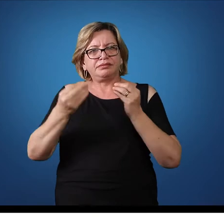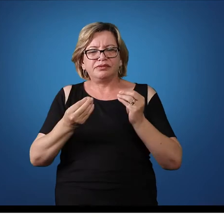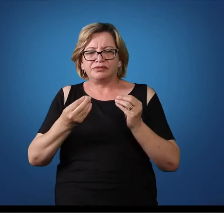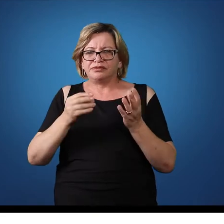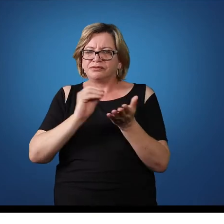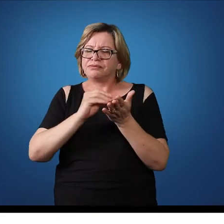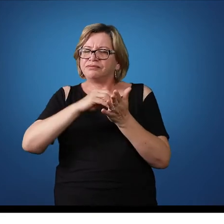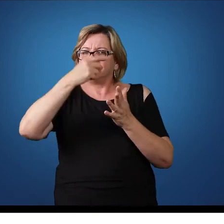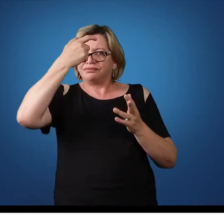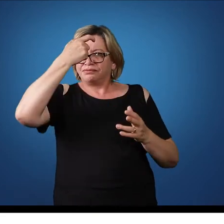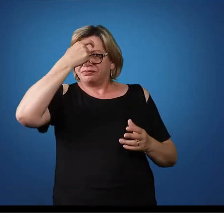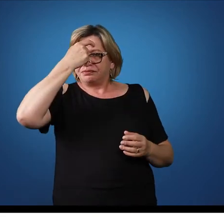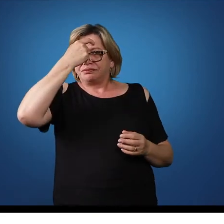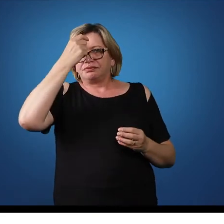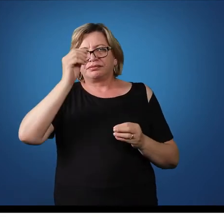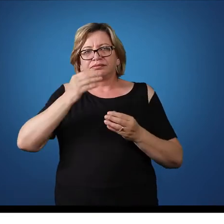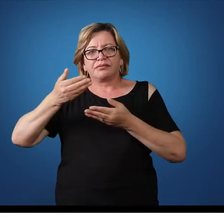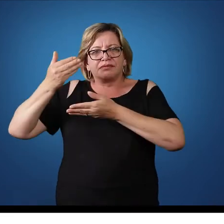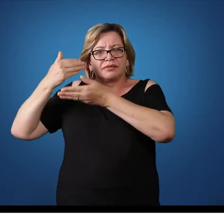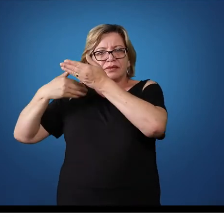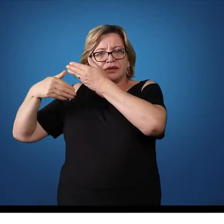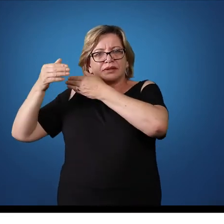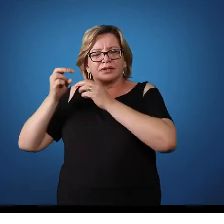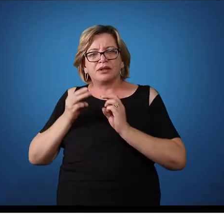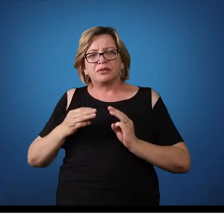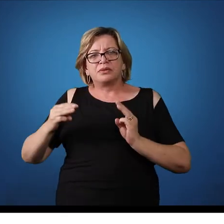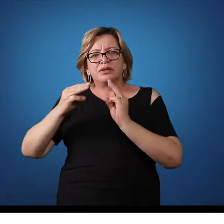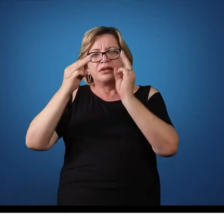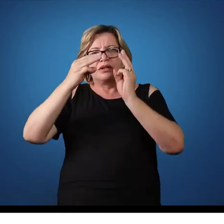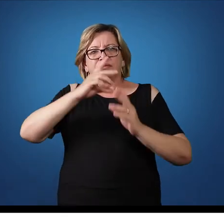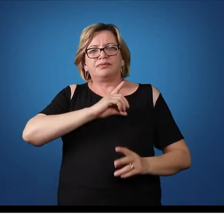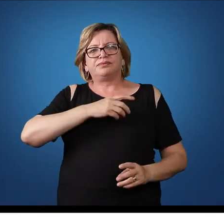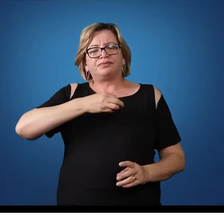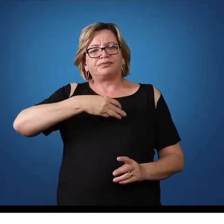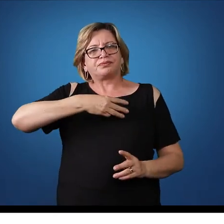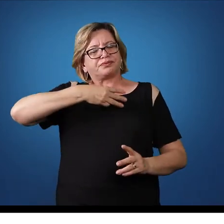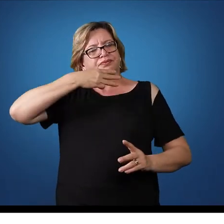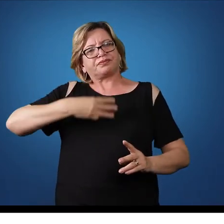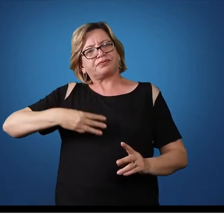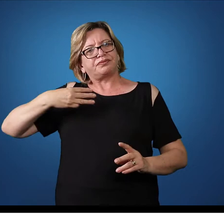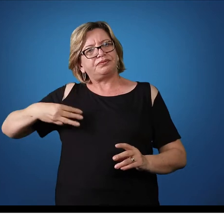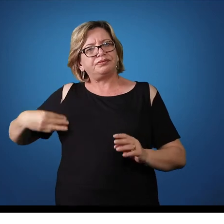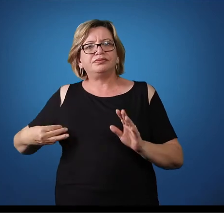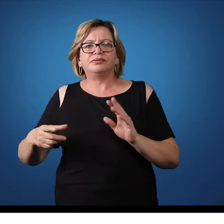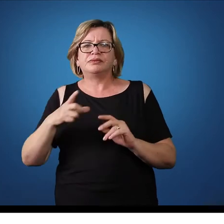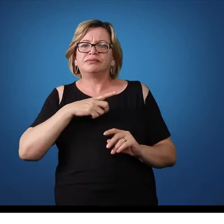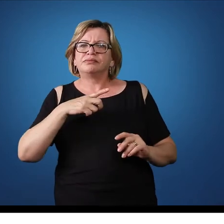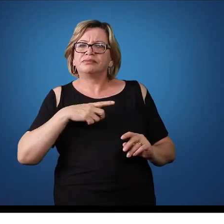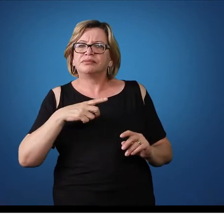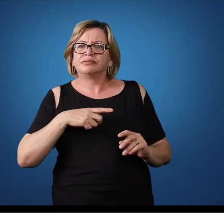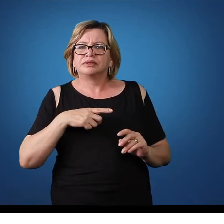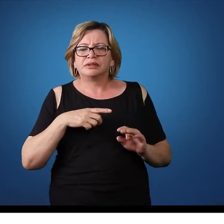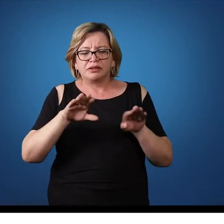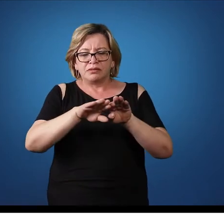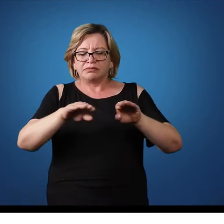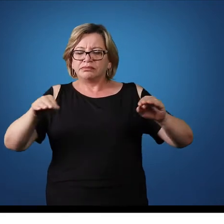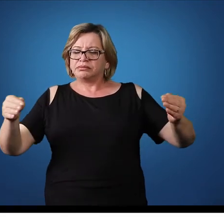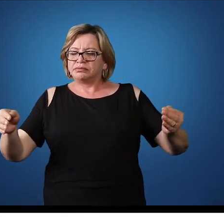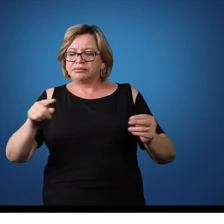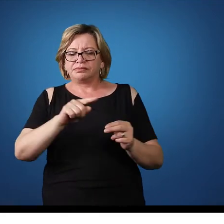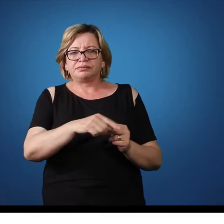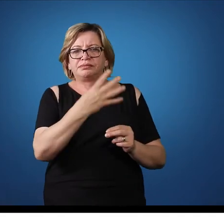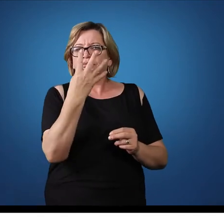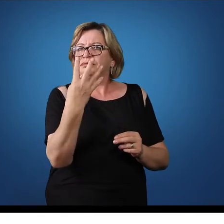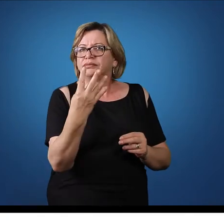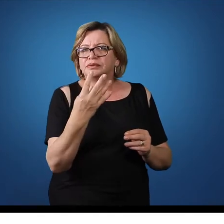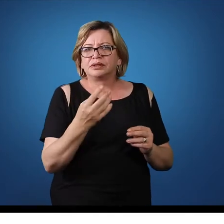imoral. Alguns anos atrás, em um museu da Dinamarca, por exemplo, um artista chamado Evariste colocou em cima de um balcão